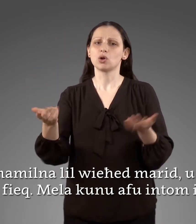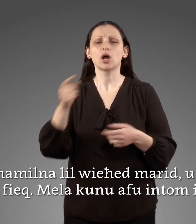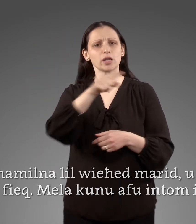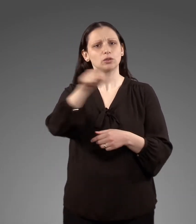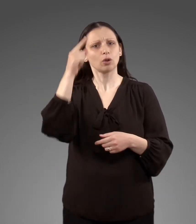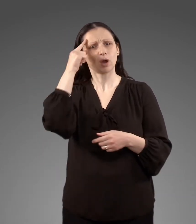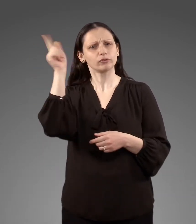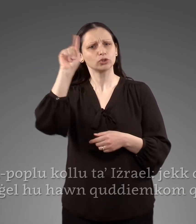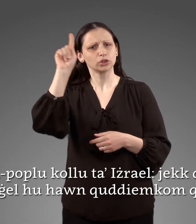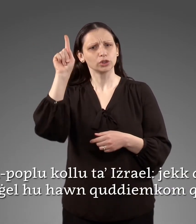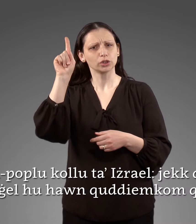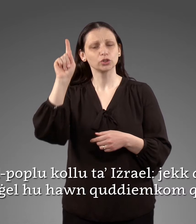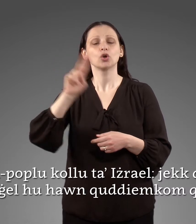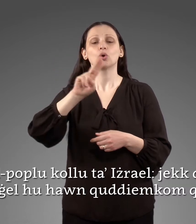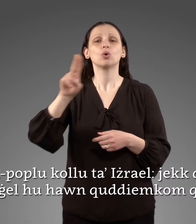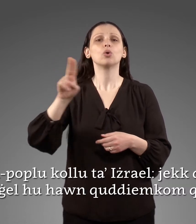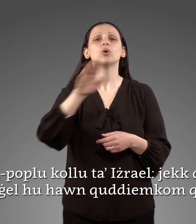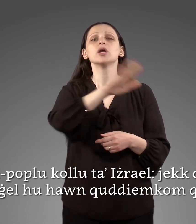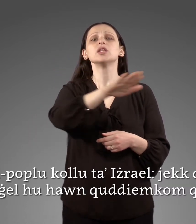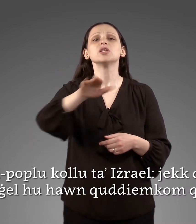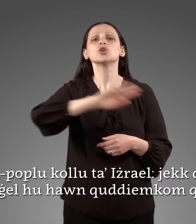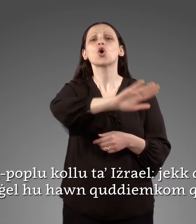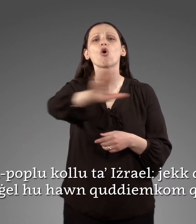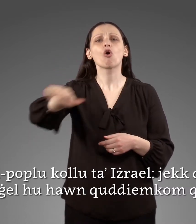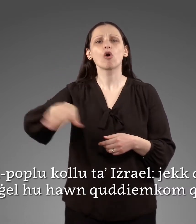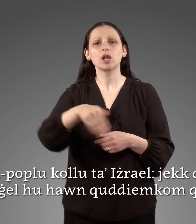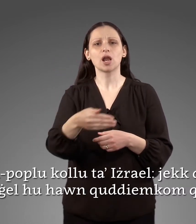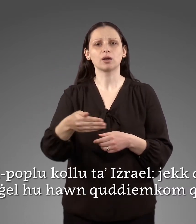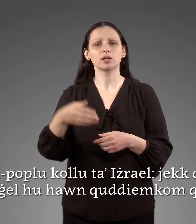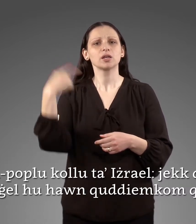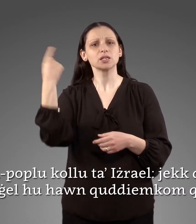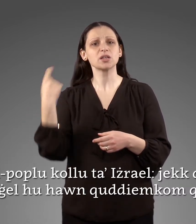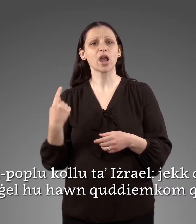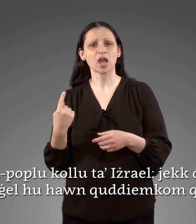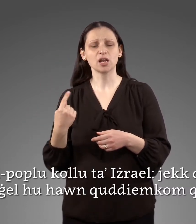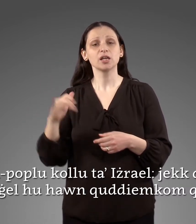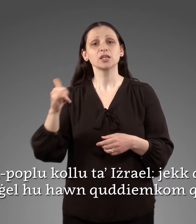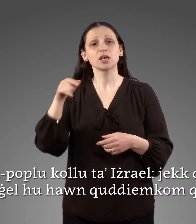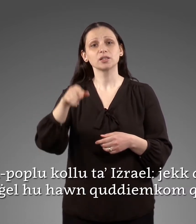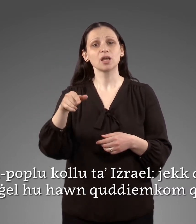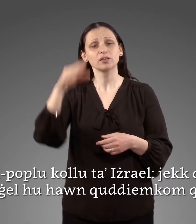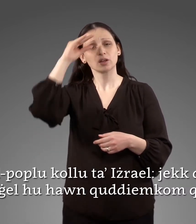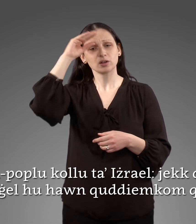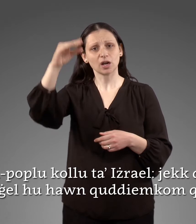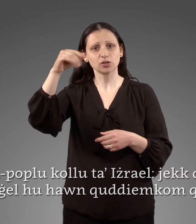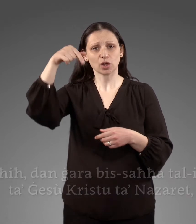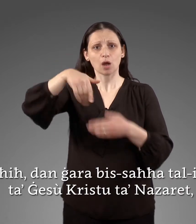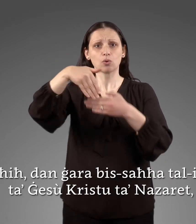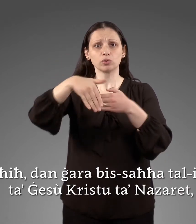l-koll u l-poplu kollu ta-Iżrael Jek dan il-raġel u għawn u d-dimkom awi usħiħ